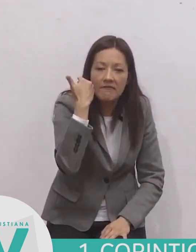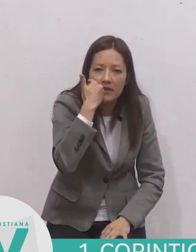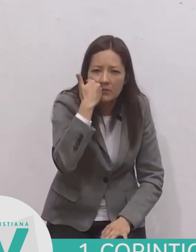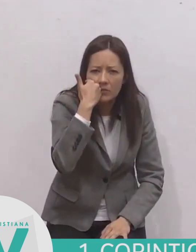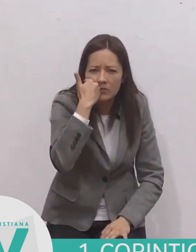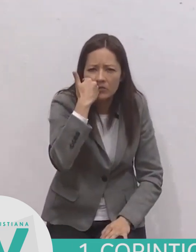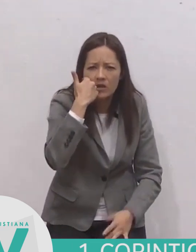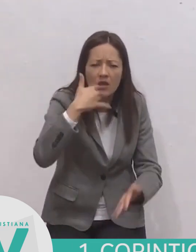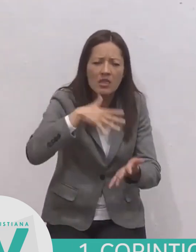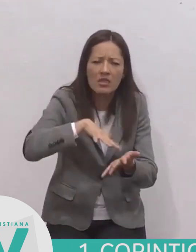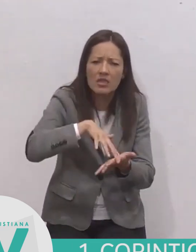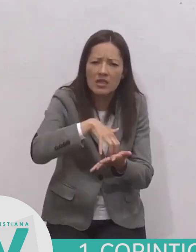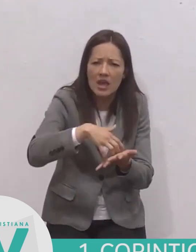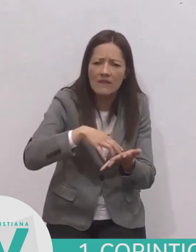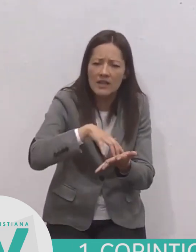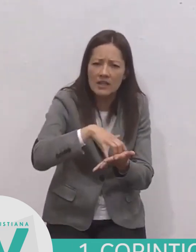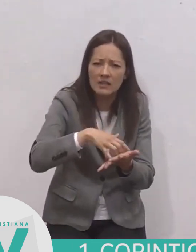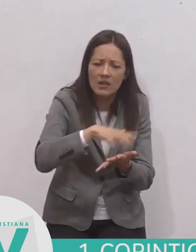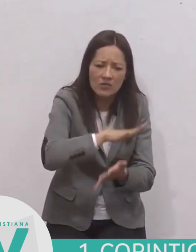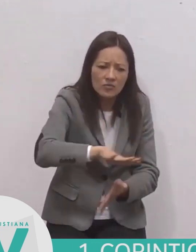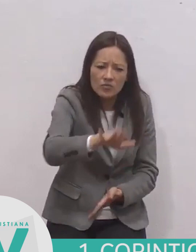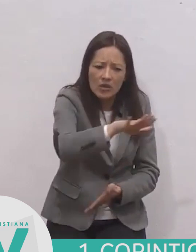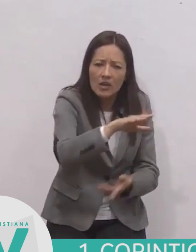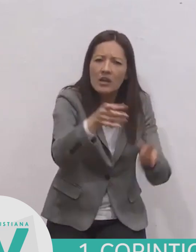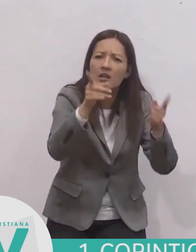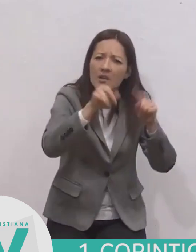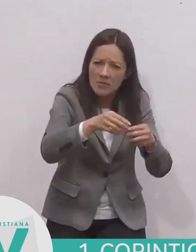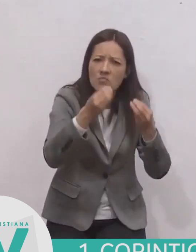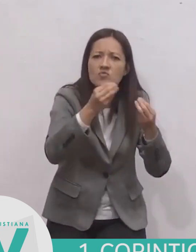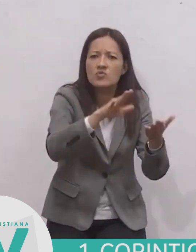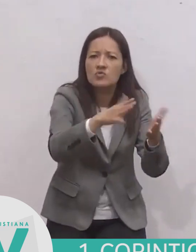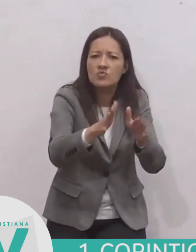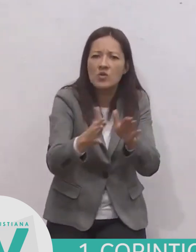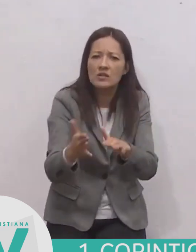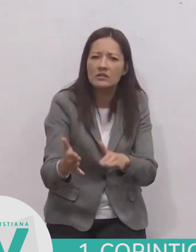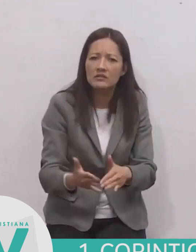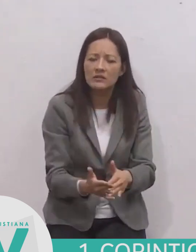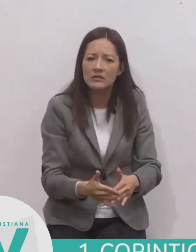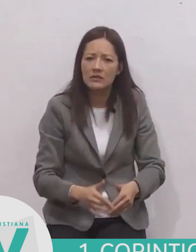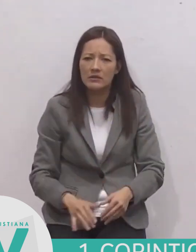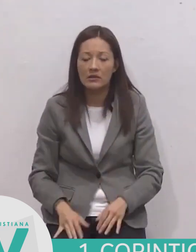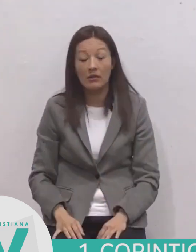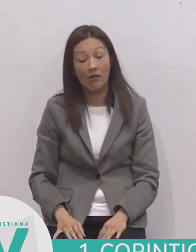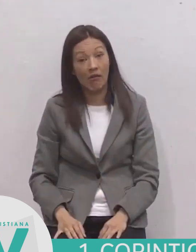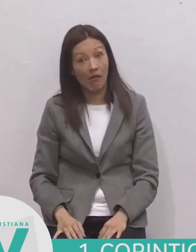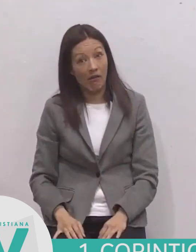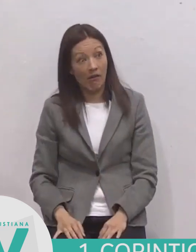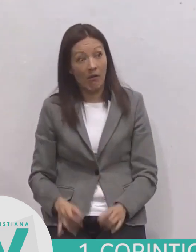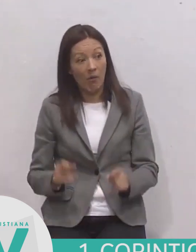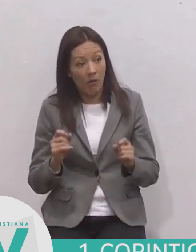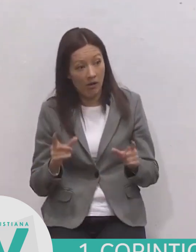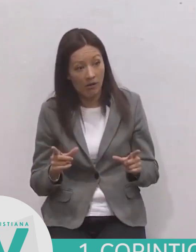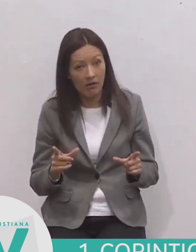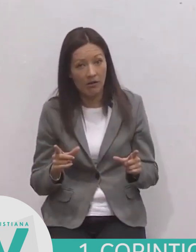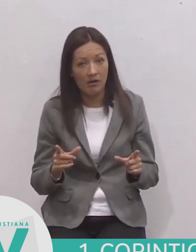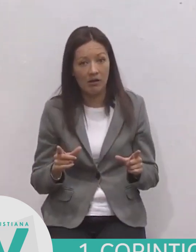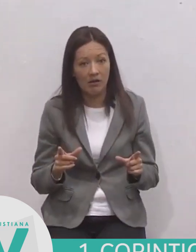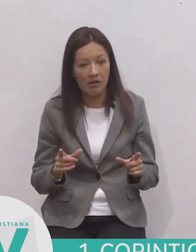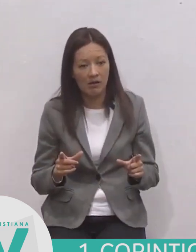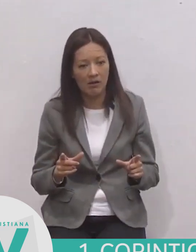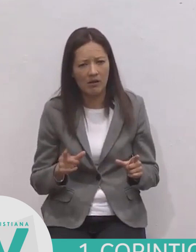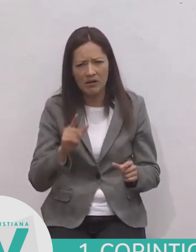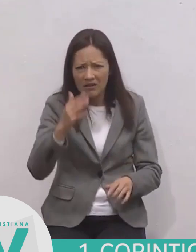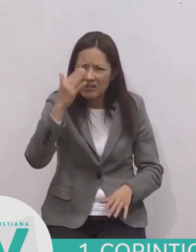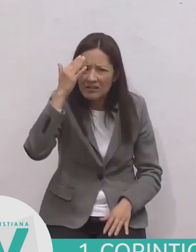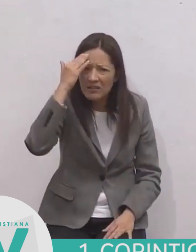enfermos y debilitados entre vosotros, y muchos están muriendo. ¡Wow! ¿Sabe